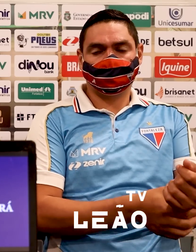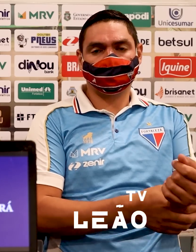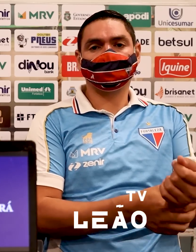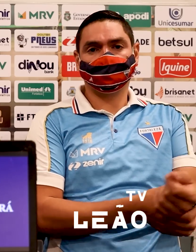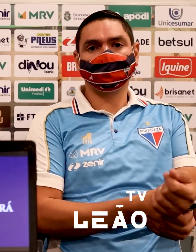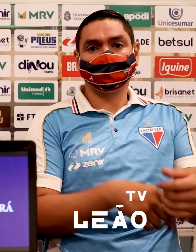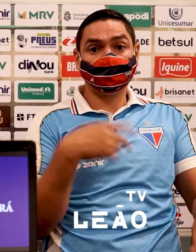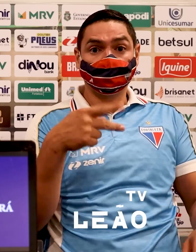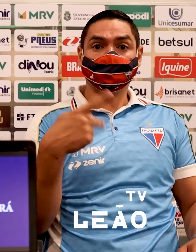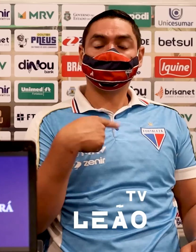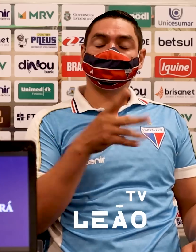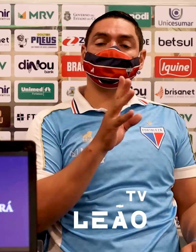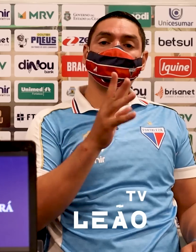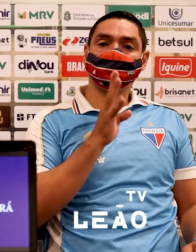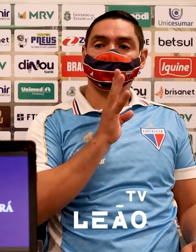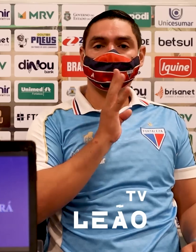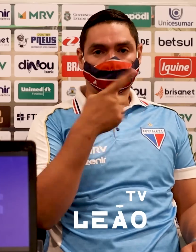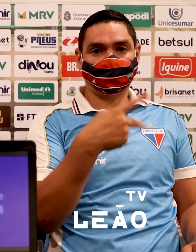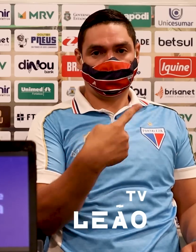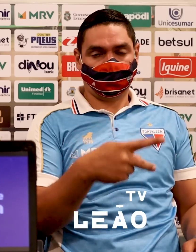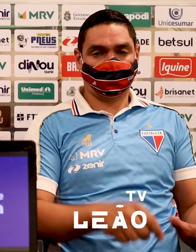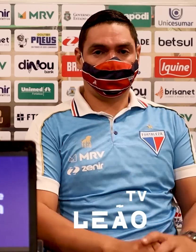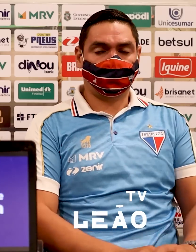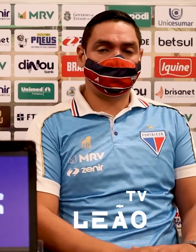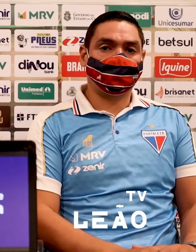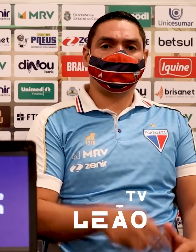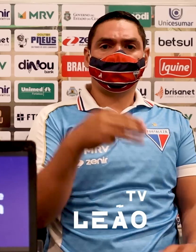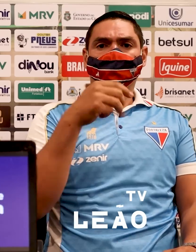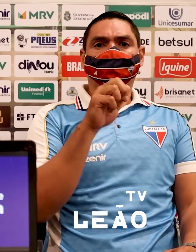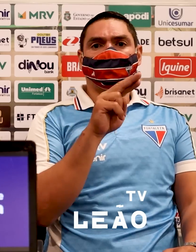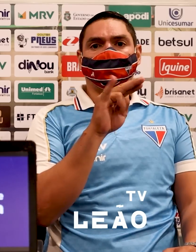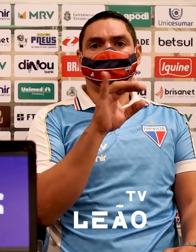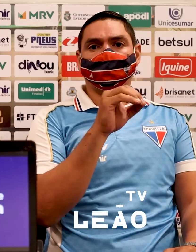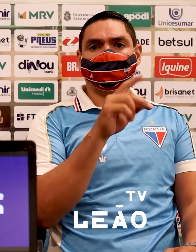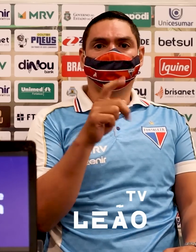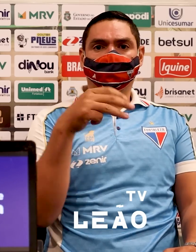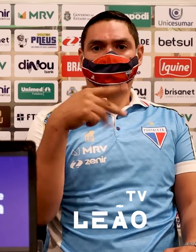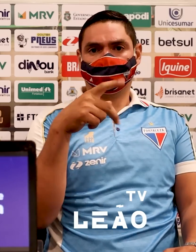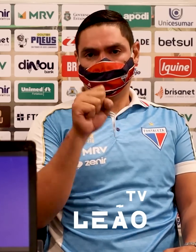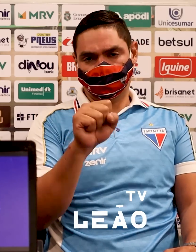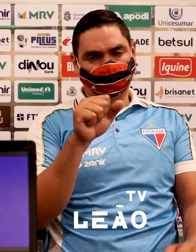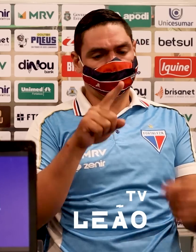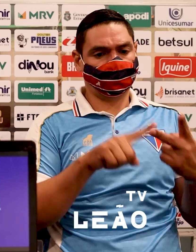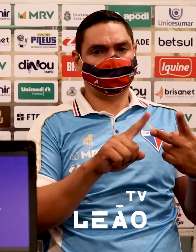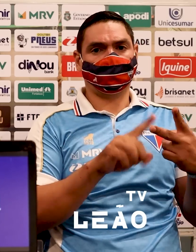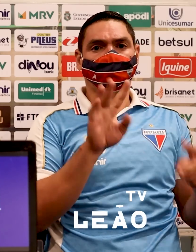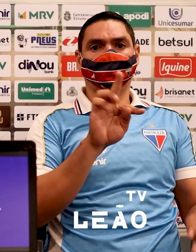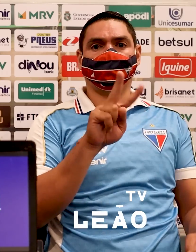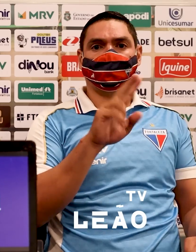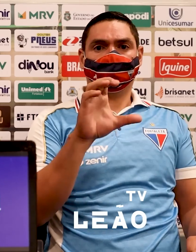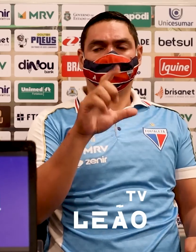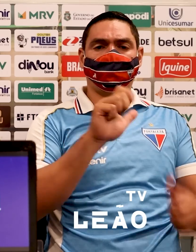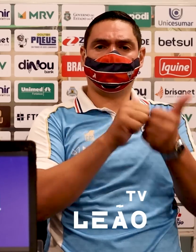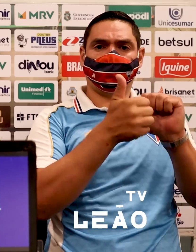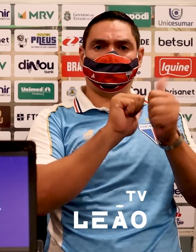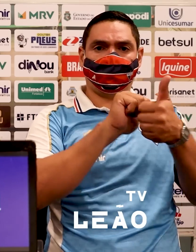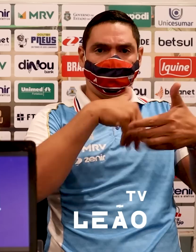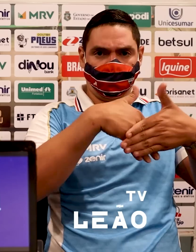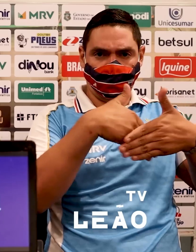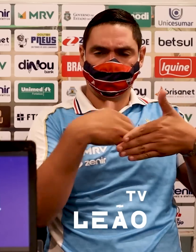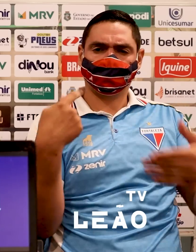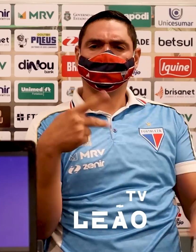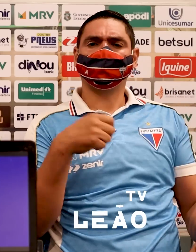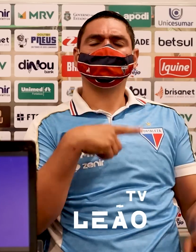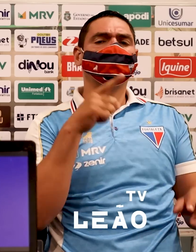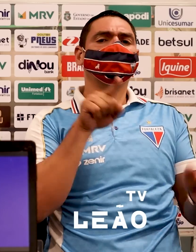Coincido, em essa pergunta, coincido. O Mário Kempis, do blog do Kempis e TVC Esporte Clube, ele pergunta qual seria a alternativa